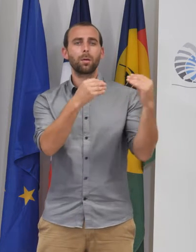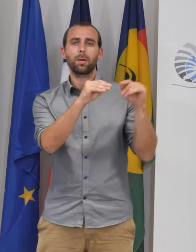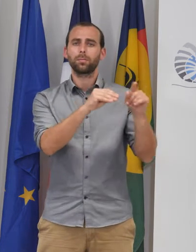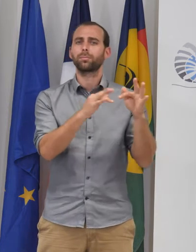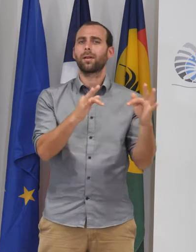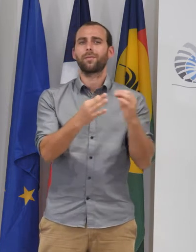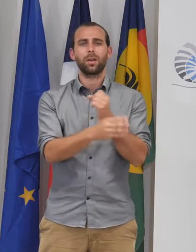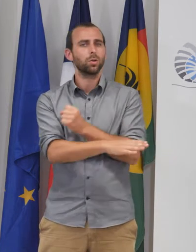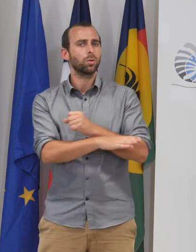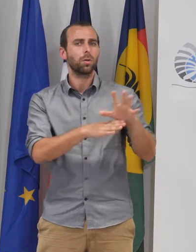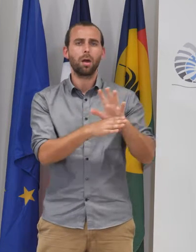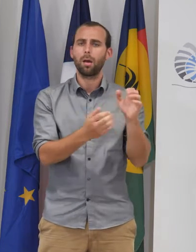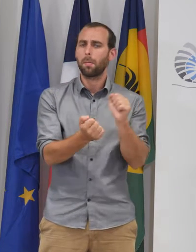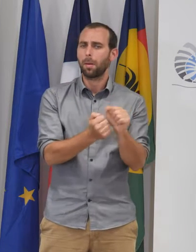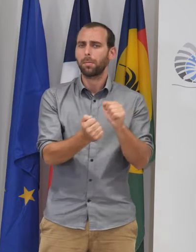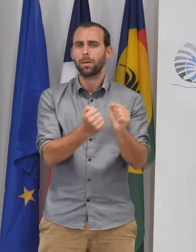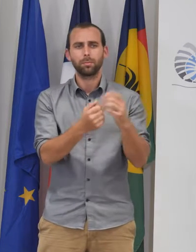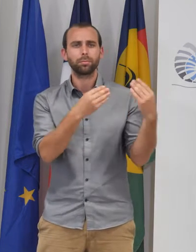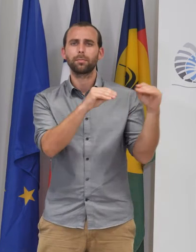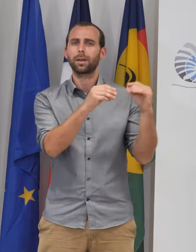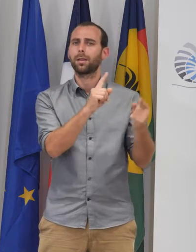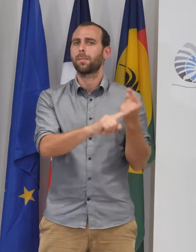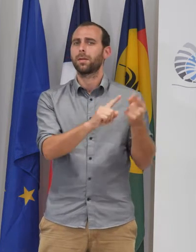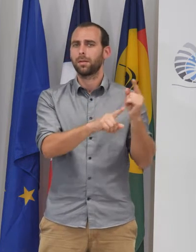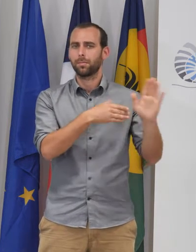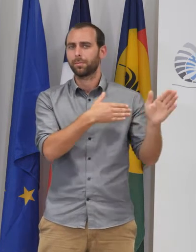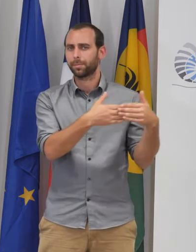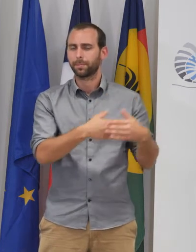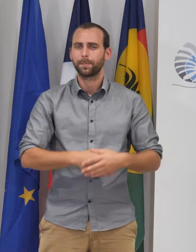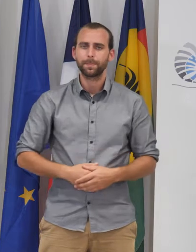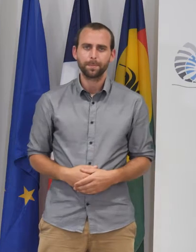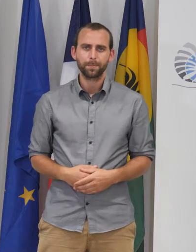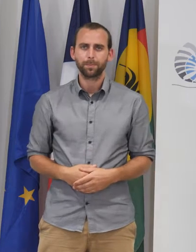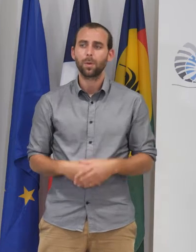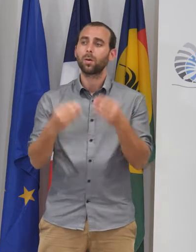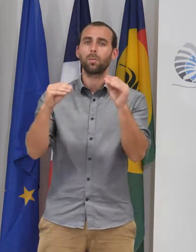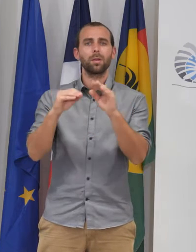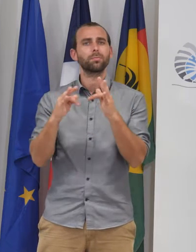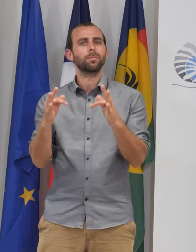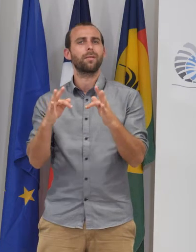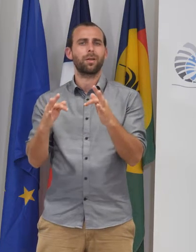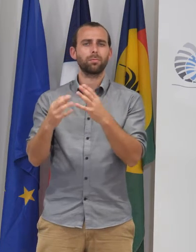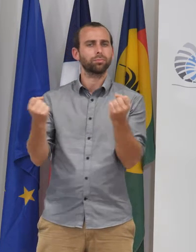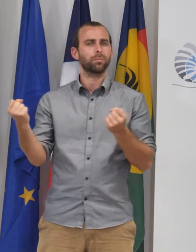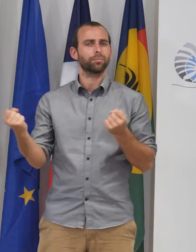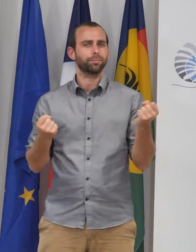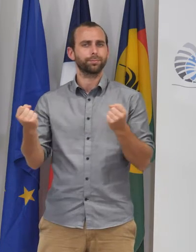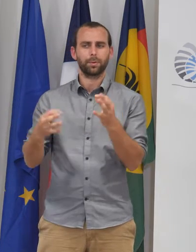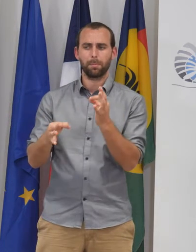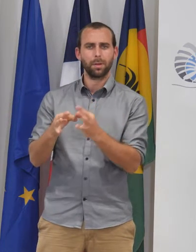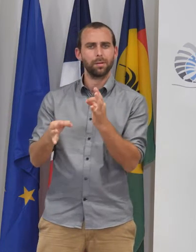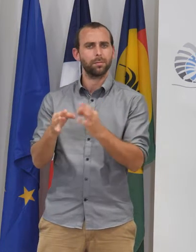et papeterie en magasin spécialisé. Les commerces d'équipements automobiles et de pièces détachées